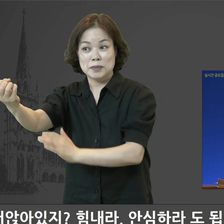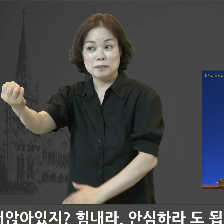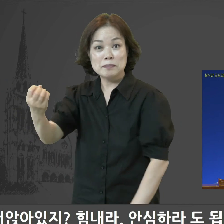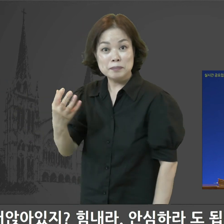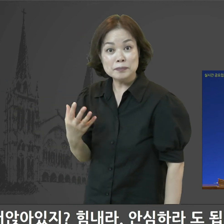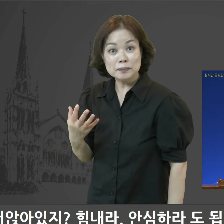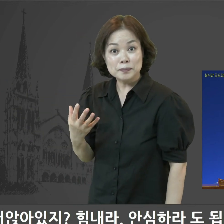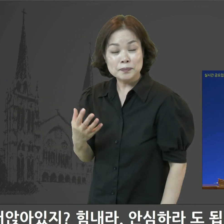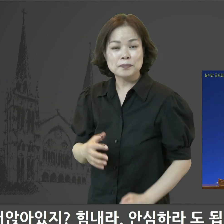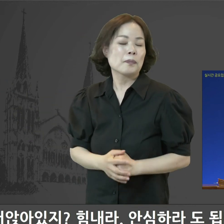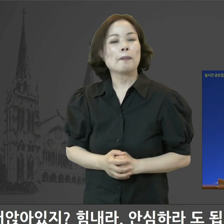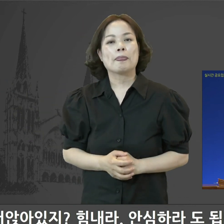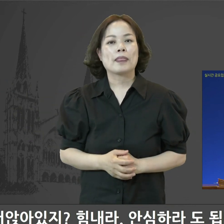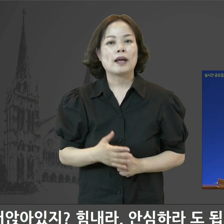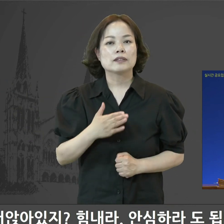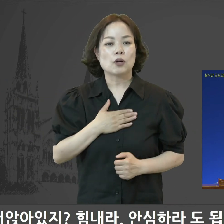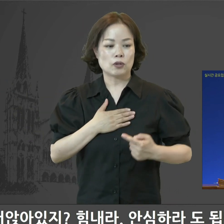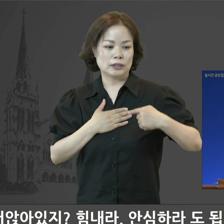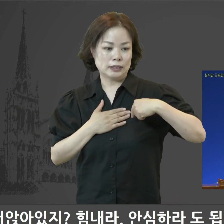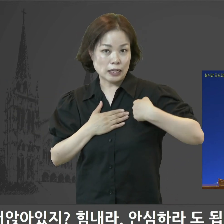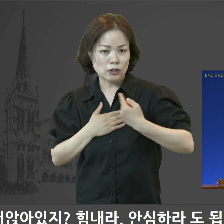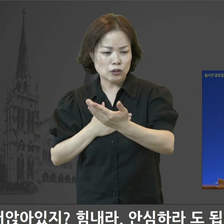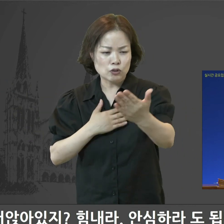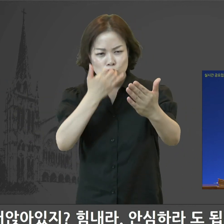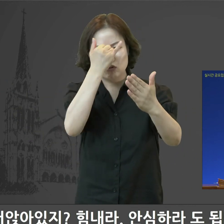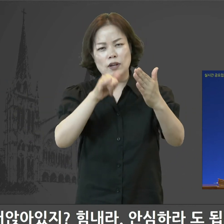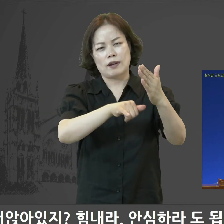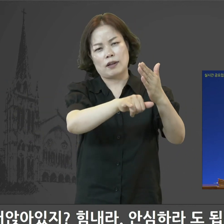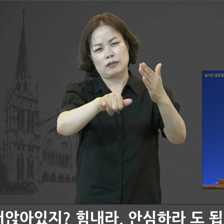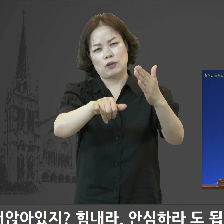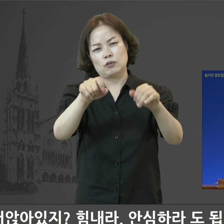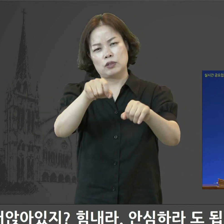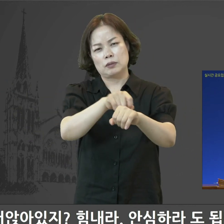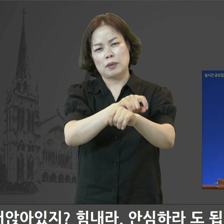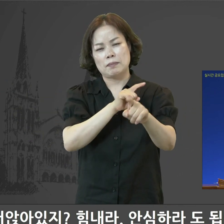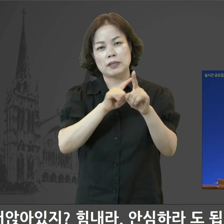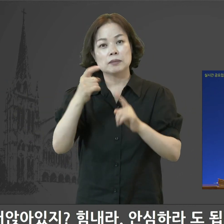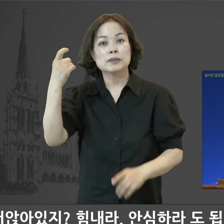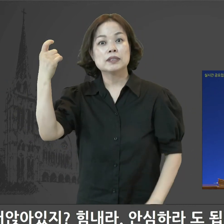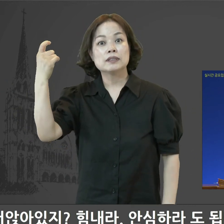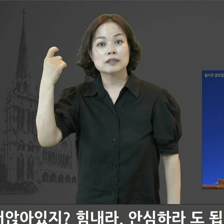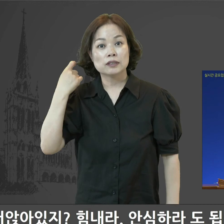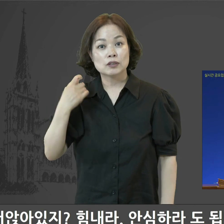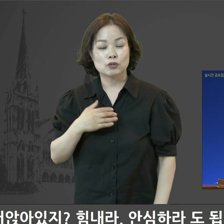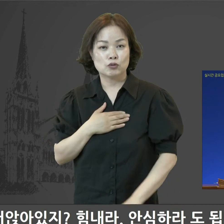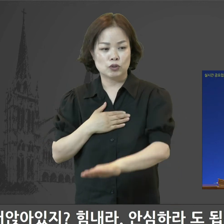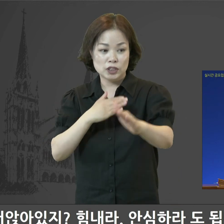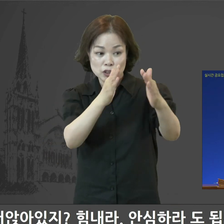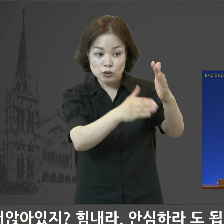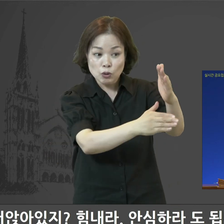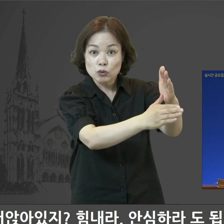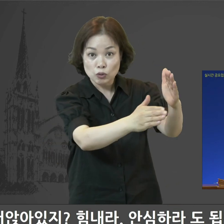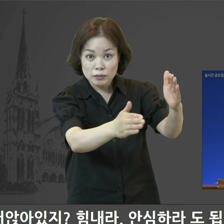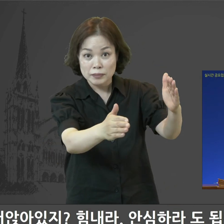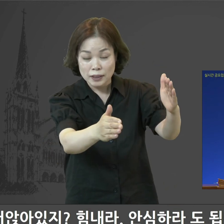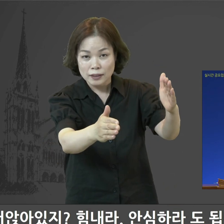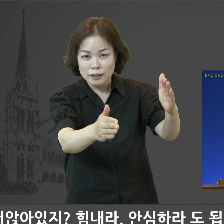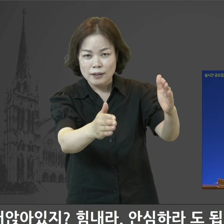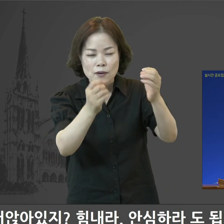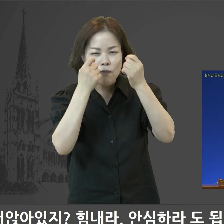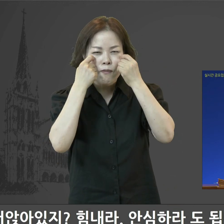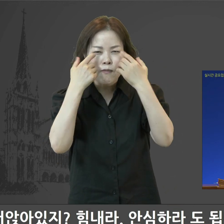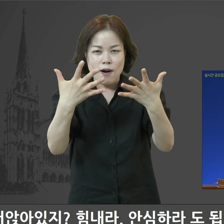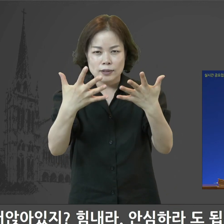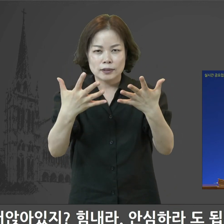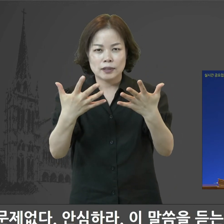말씀을 저 자신과 여러분 충현의 가족들, 오늘 특별히 이 말씀을 듣는 우리 성도님들에게 생생하게